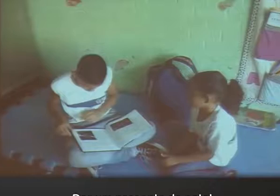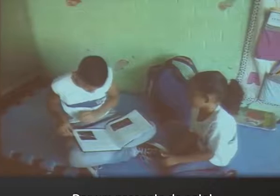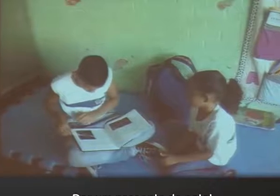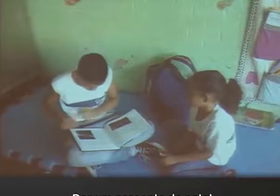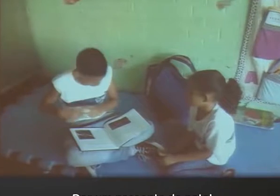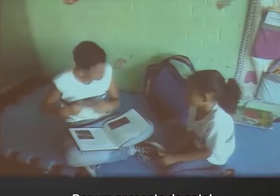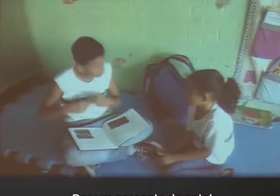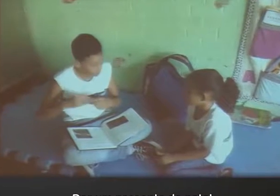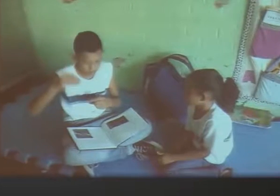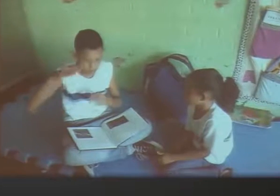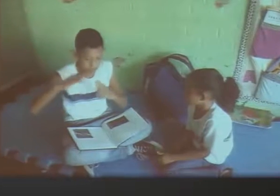Natal.